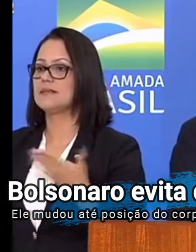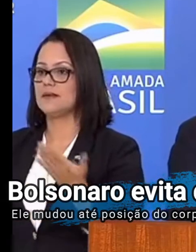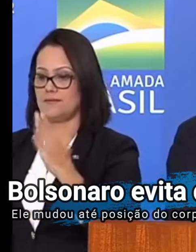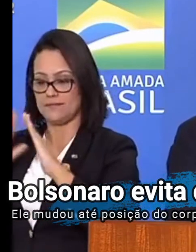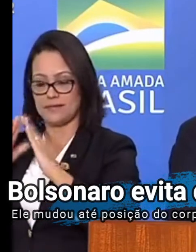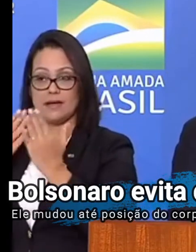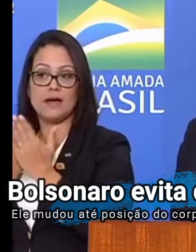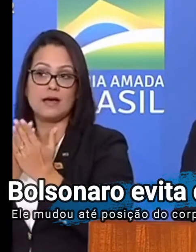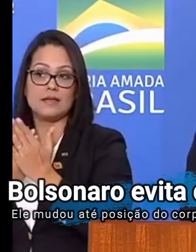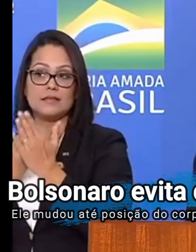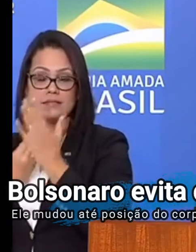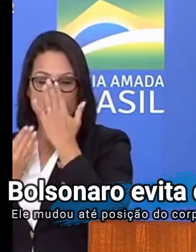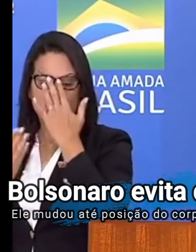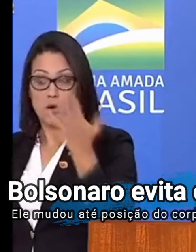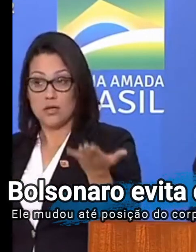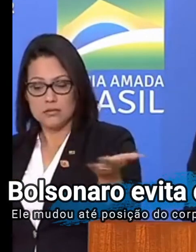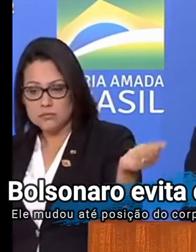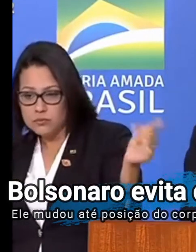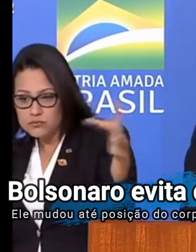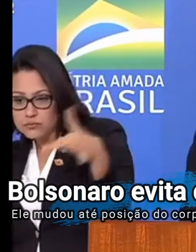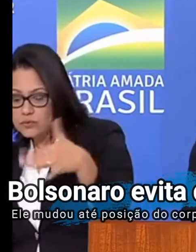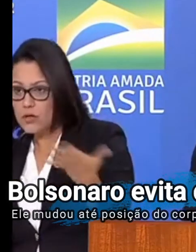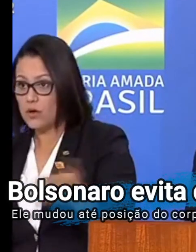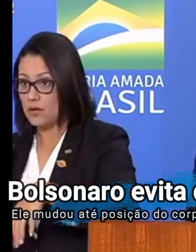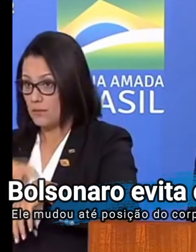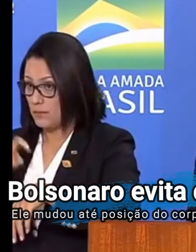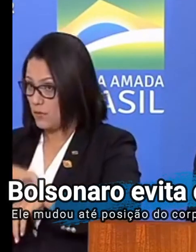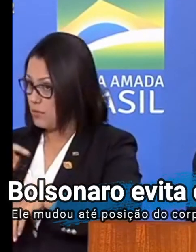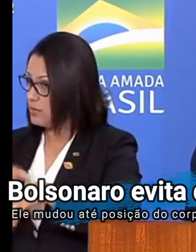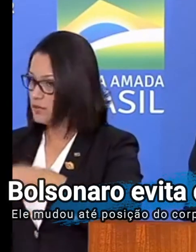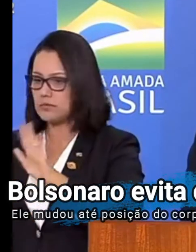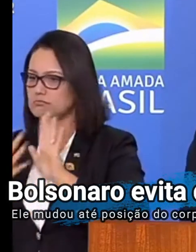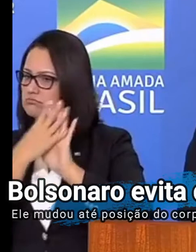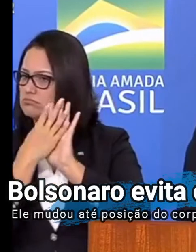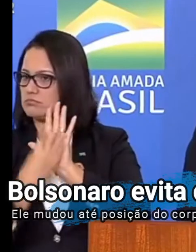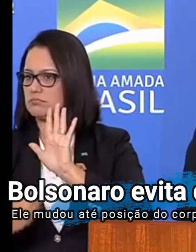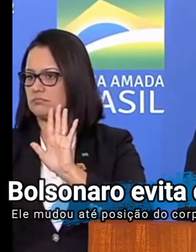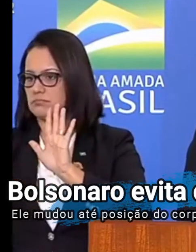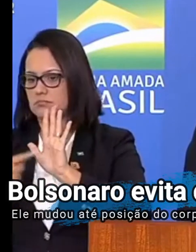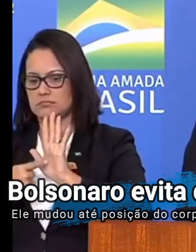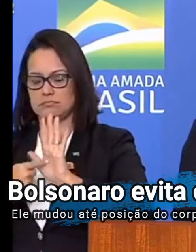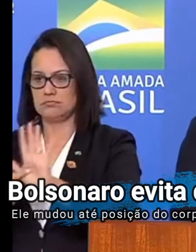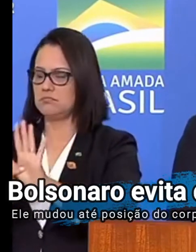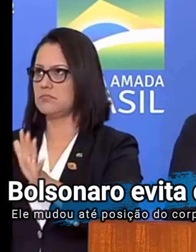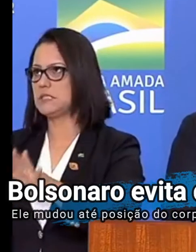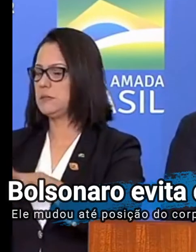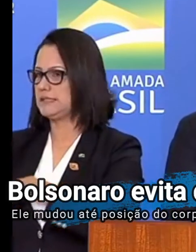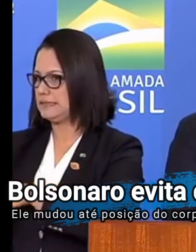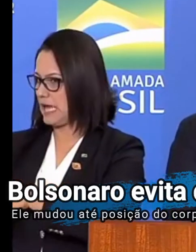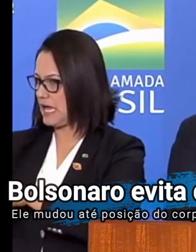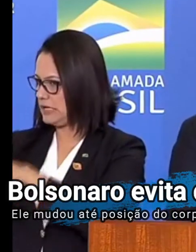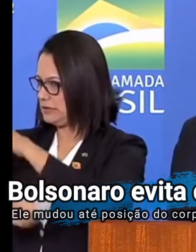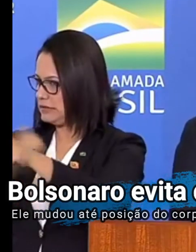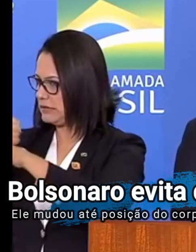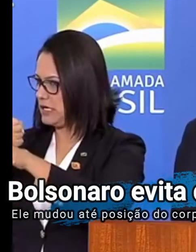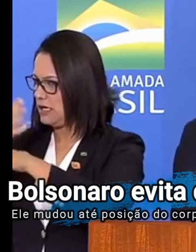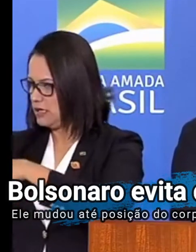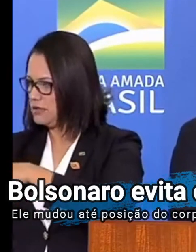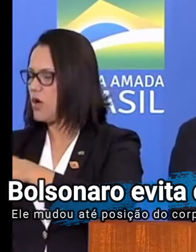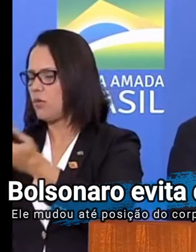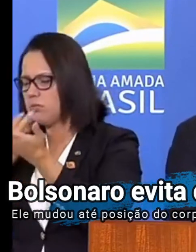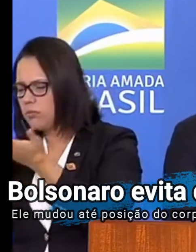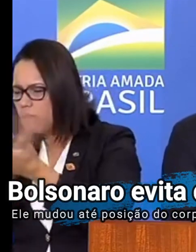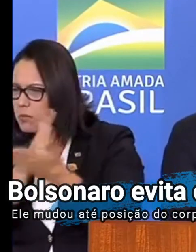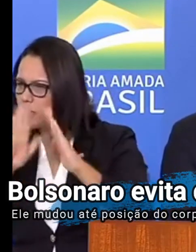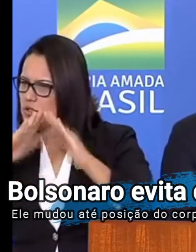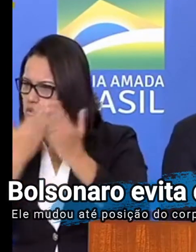que vem desse convênio que temos como exemplo de aproximadamente 10 anos algumas dezenas de escolas